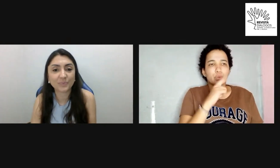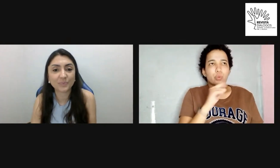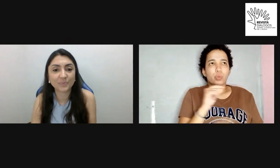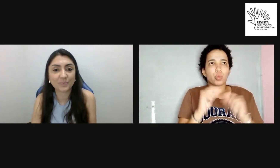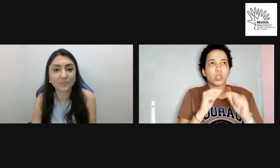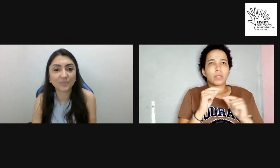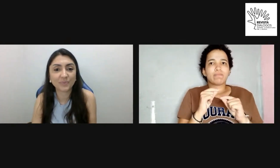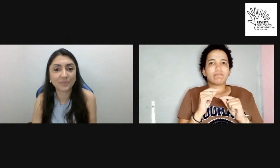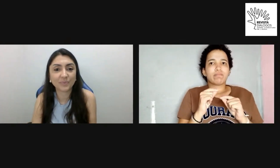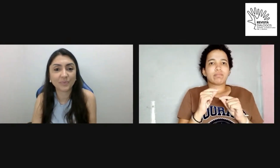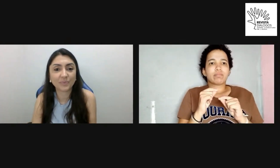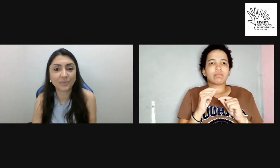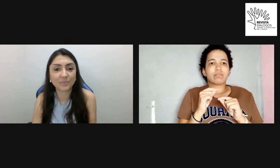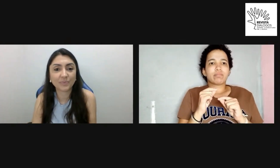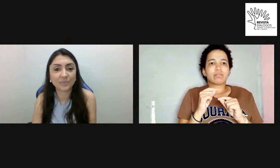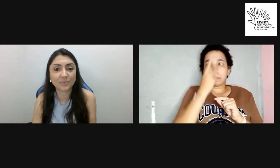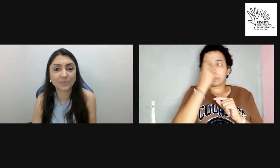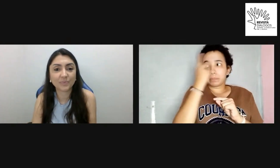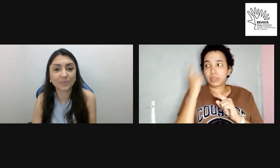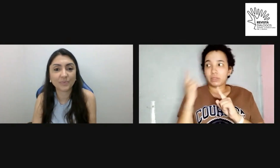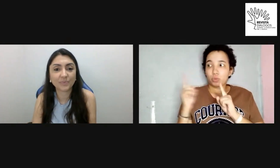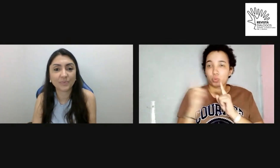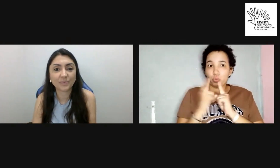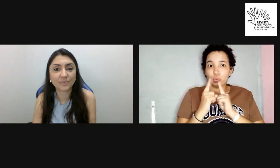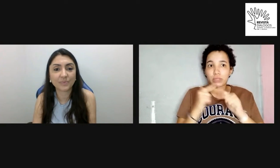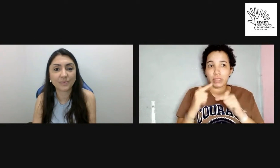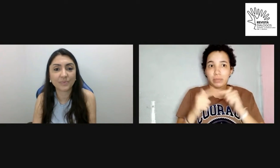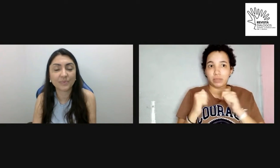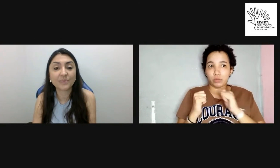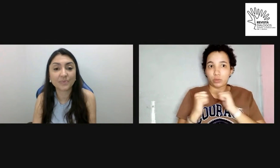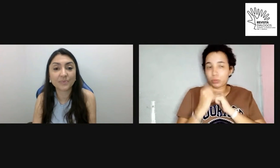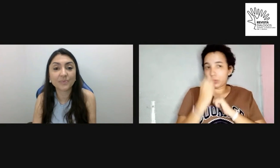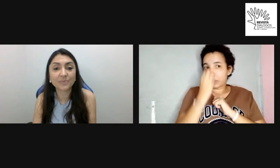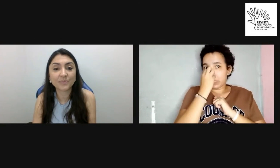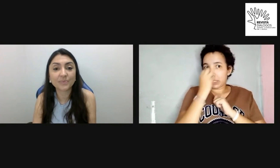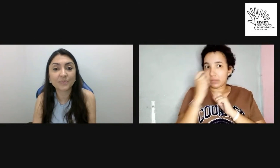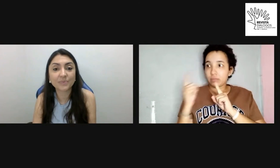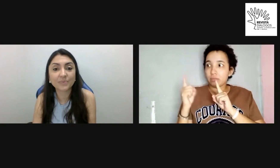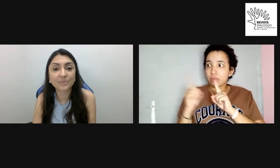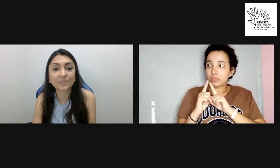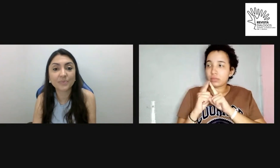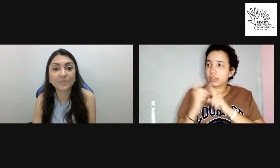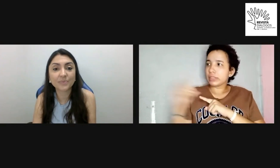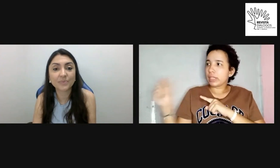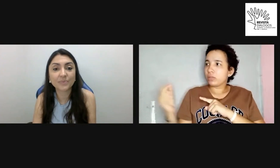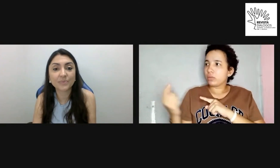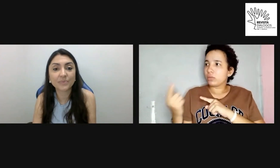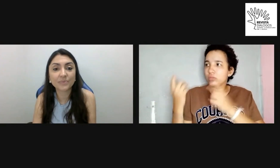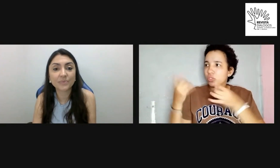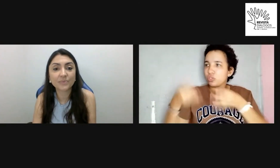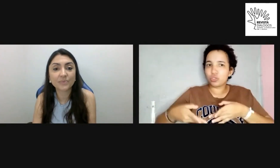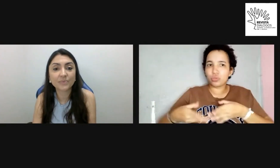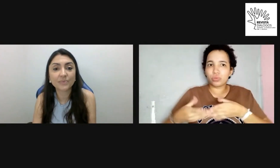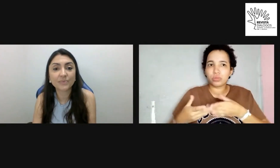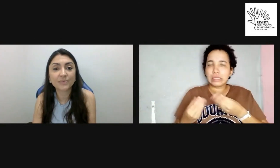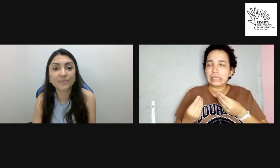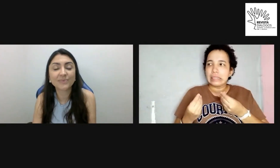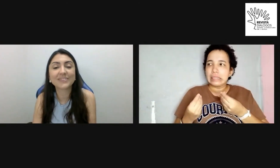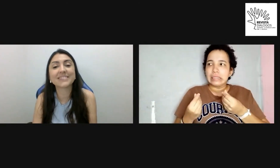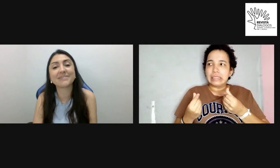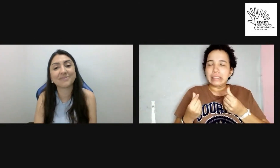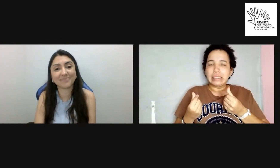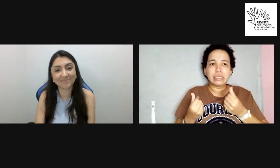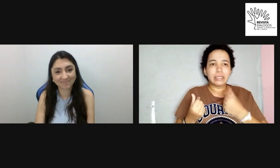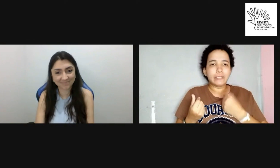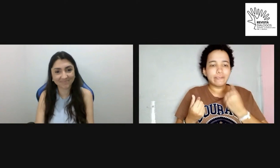Para mim, a maior dificuldade que o palhaço pode enfrentar é de trabalhar com